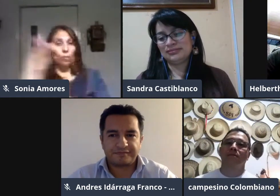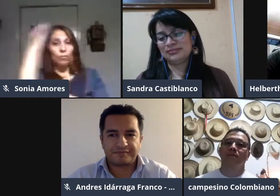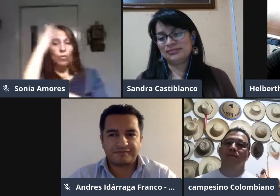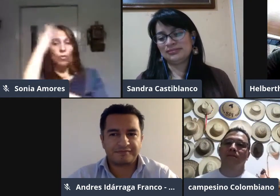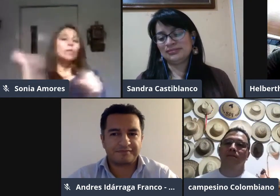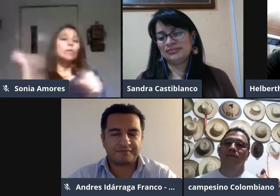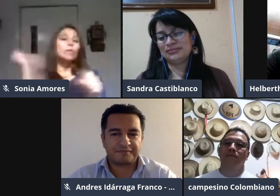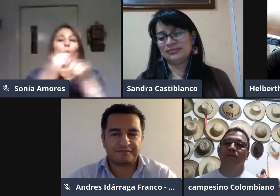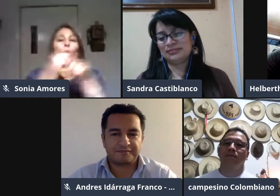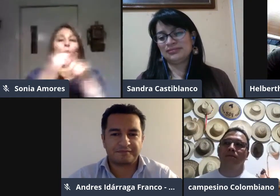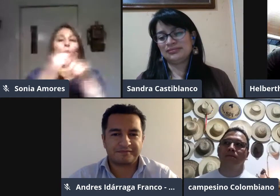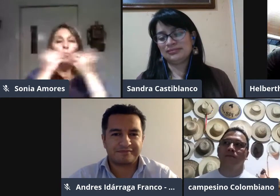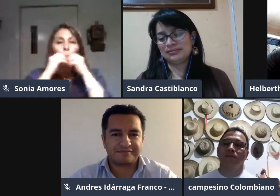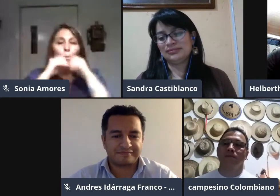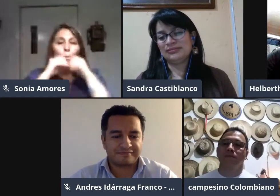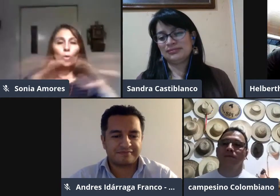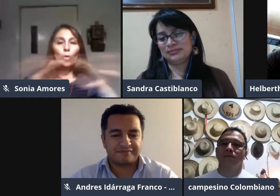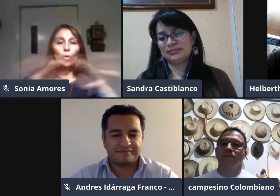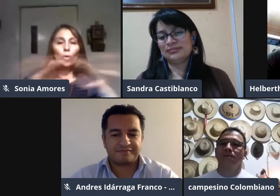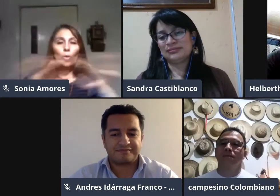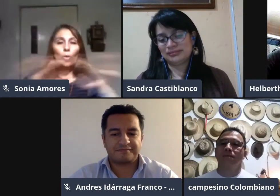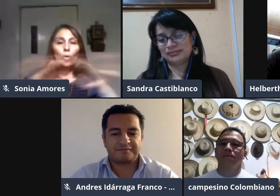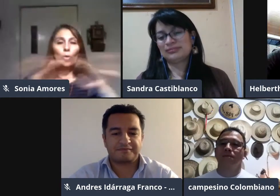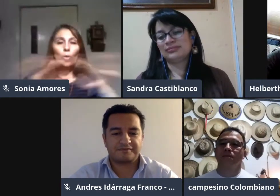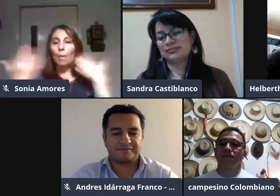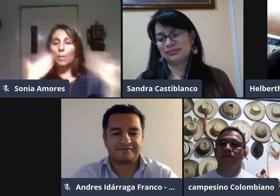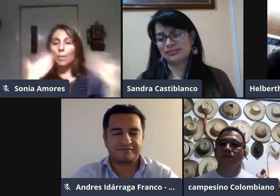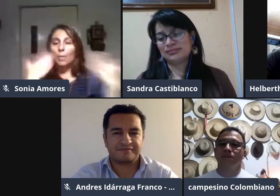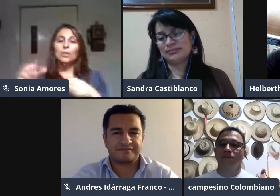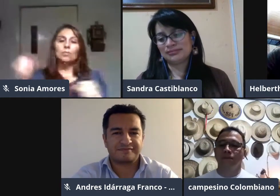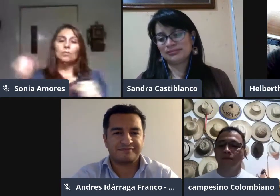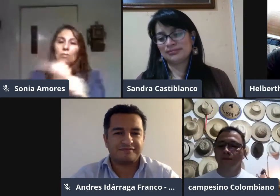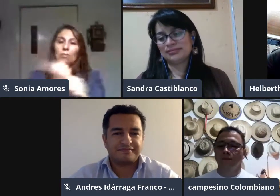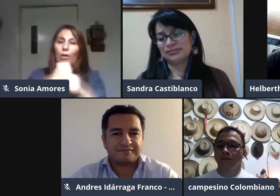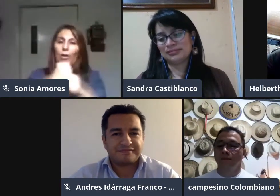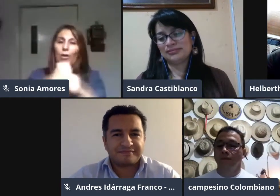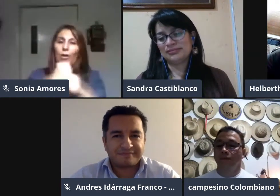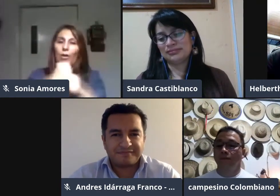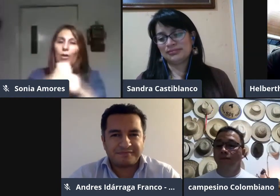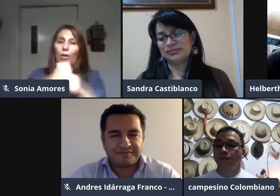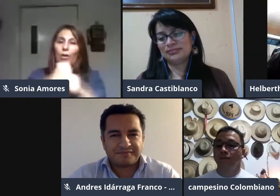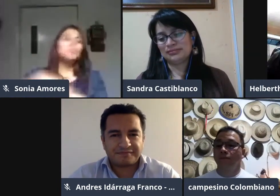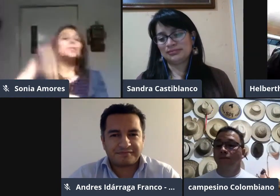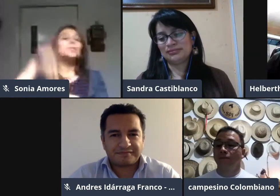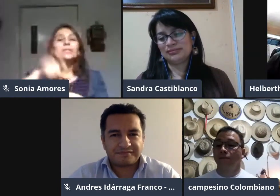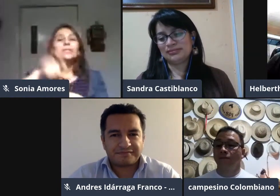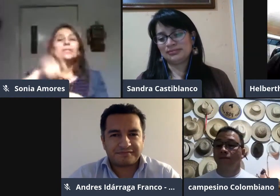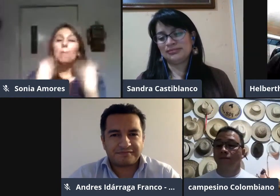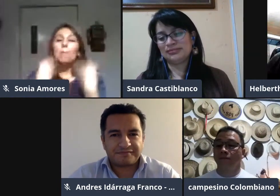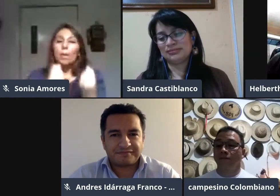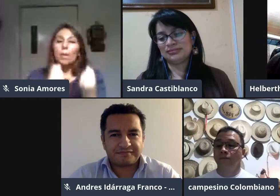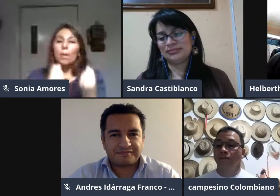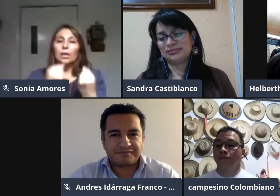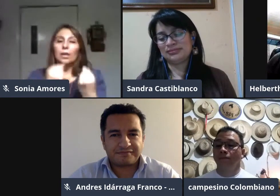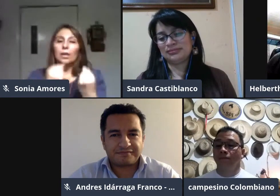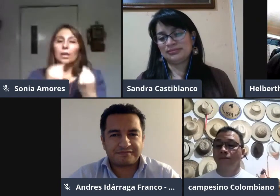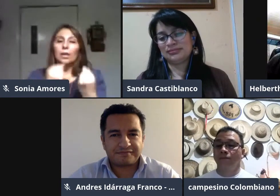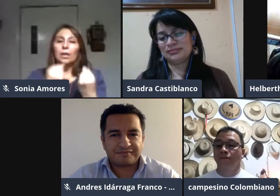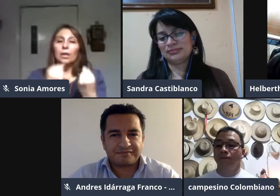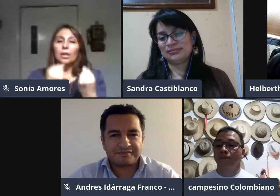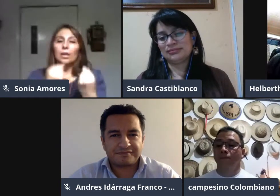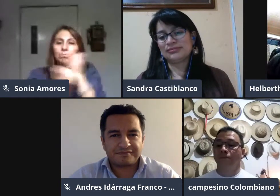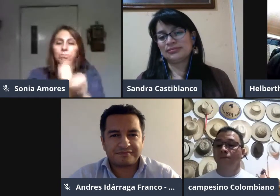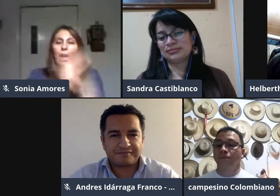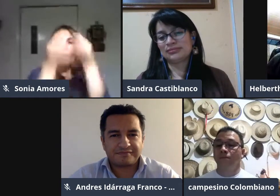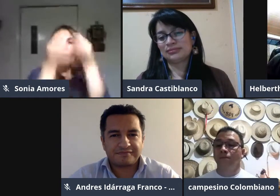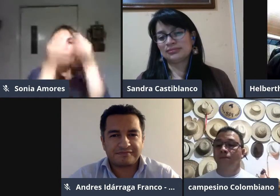trabajo campesino, del trabajo barrial, son necesarios para darle un tránsito a las maneras de cómo estamos